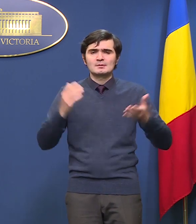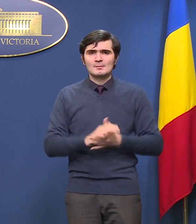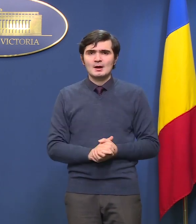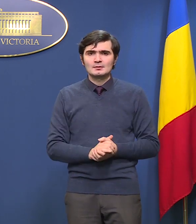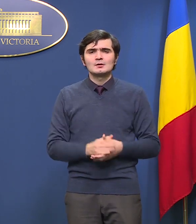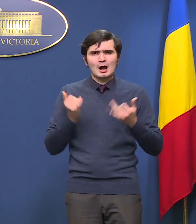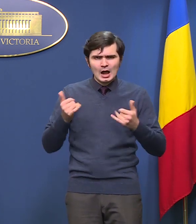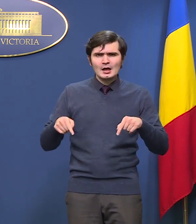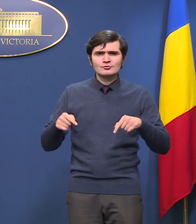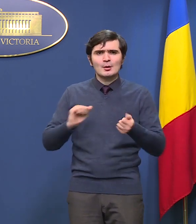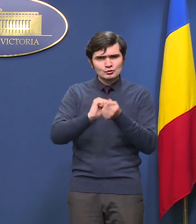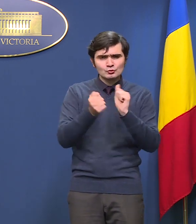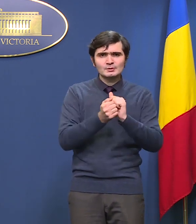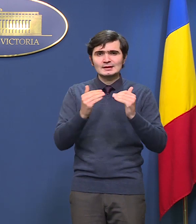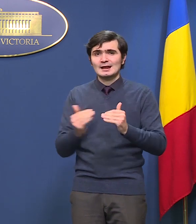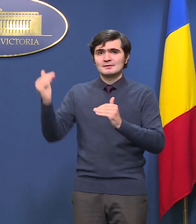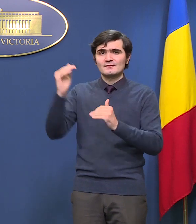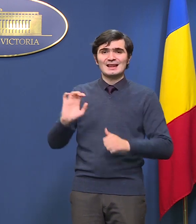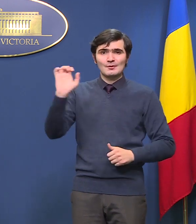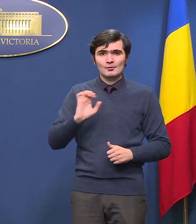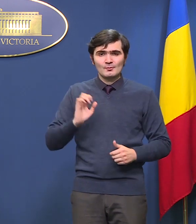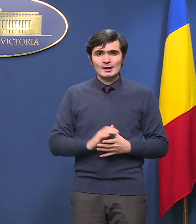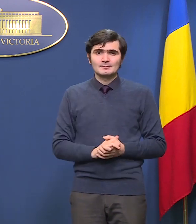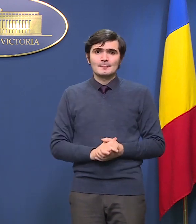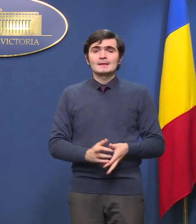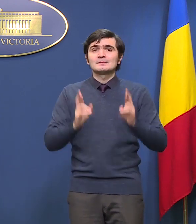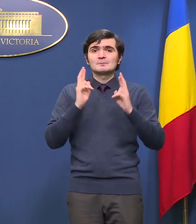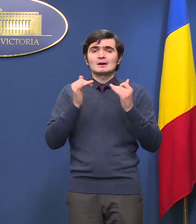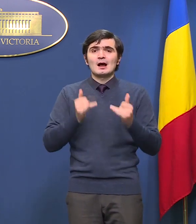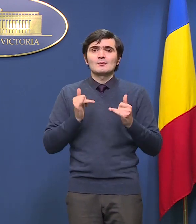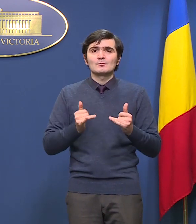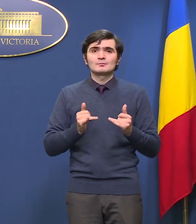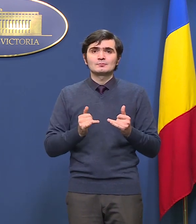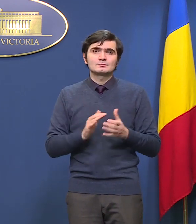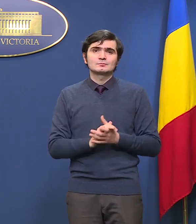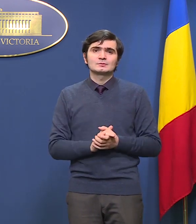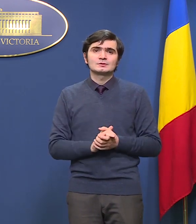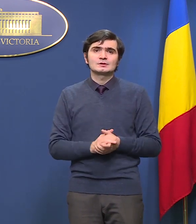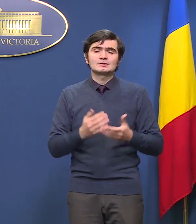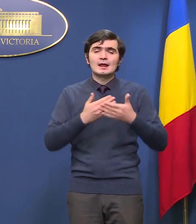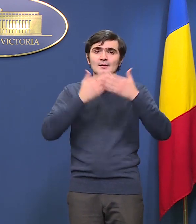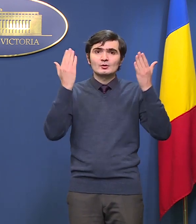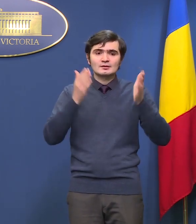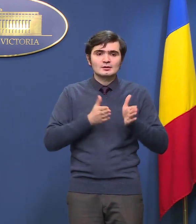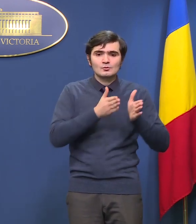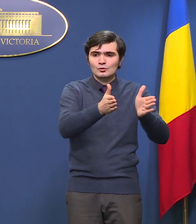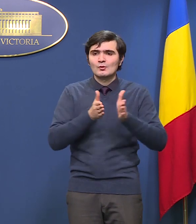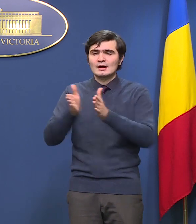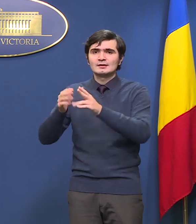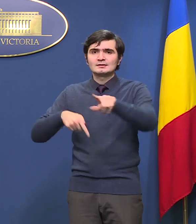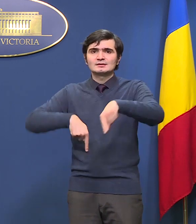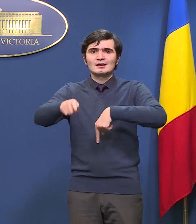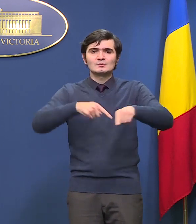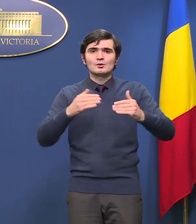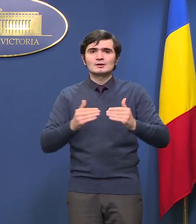la nivel european și în sfârșit sper ca să fie definite culoarele de transport la nivel european, astfel încât să nu mai